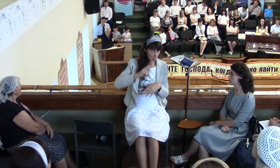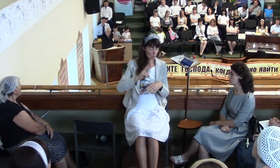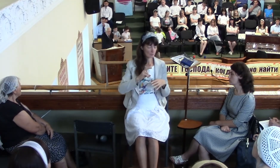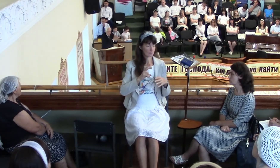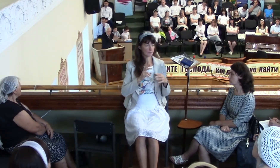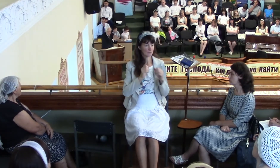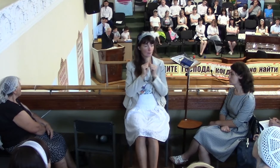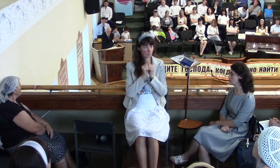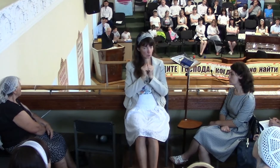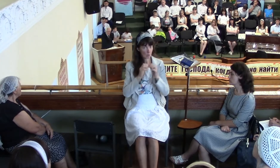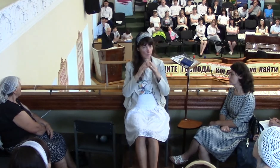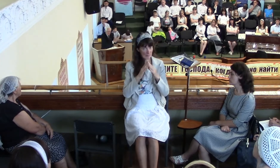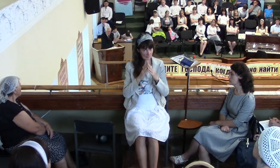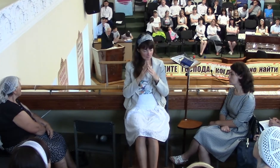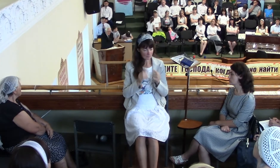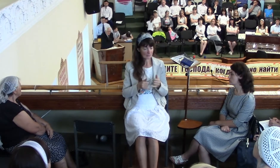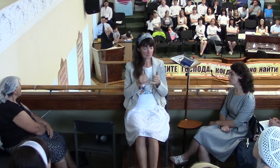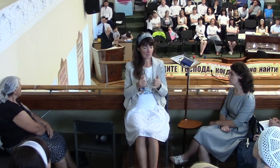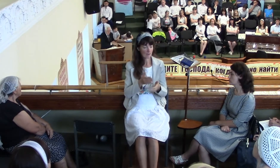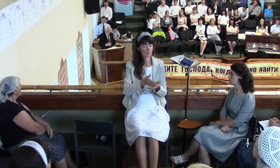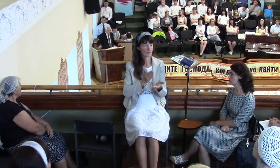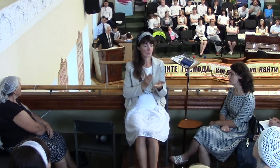себя на алтарь Богу, как Христос отдал.